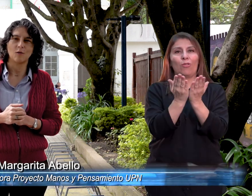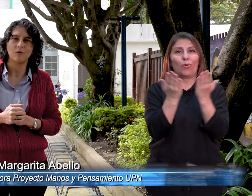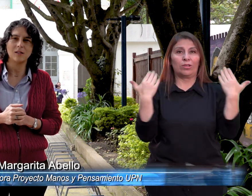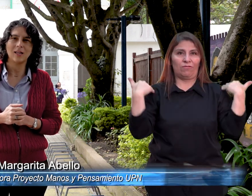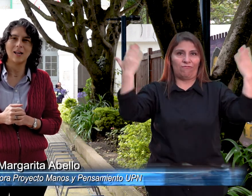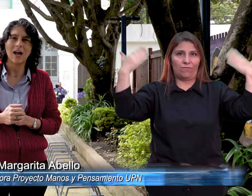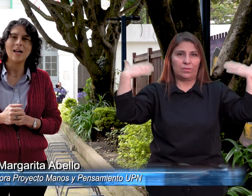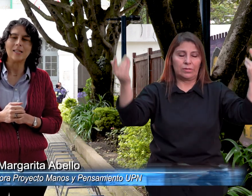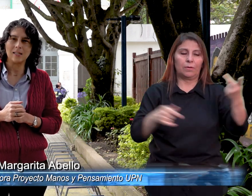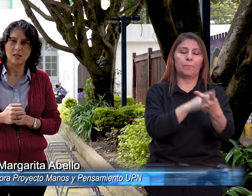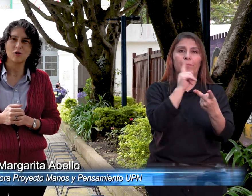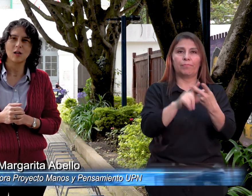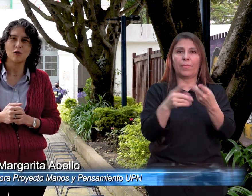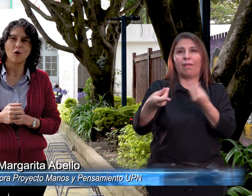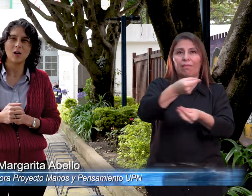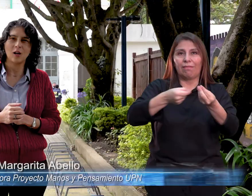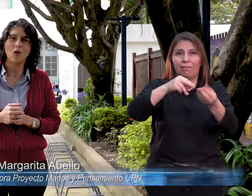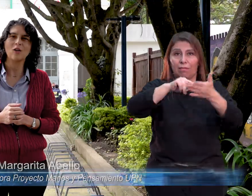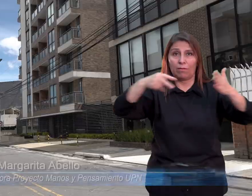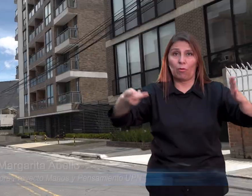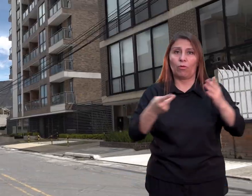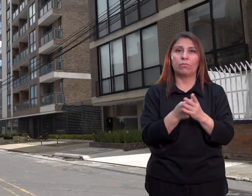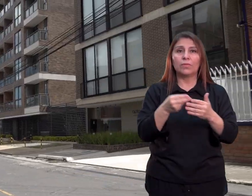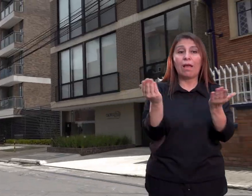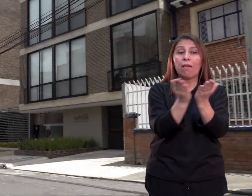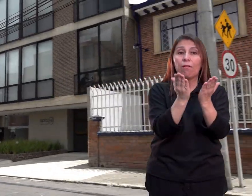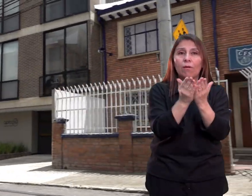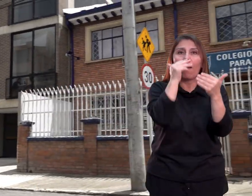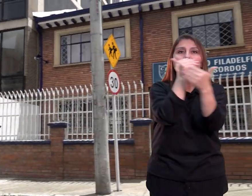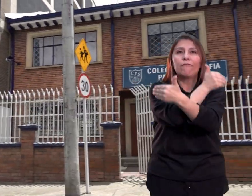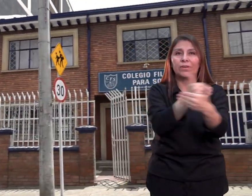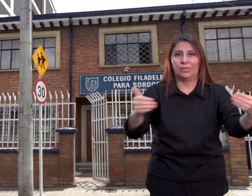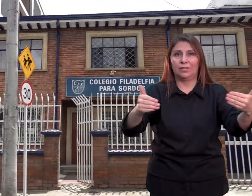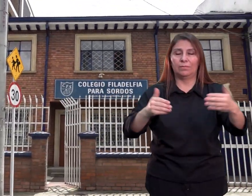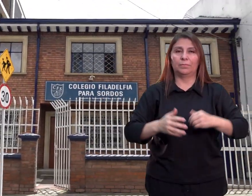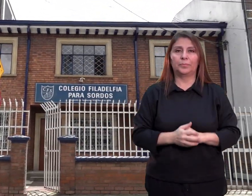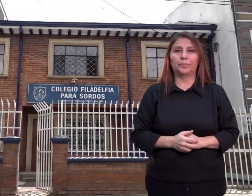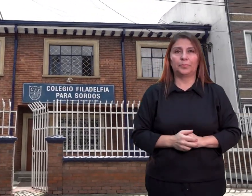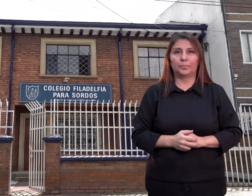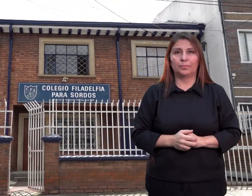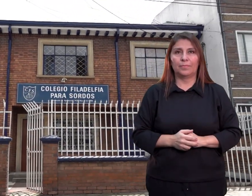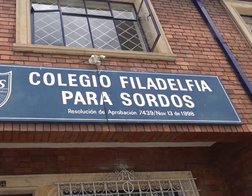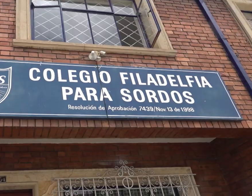en Educación Física, Diseño Tecnológico y Educación Infantil.